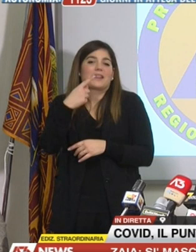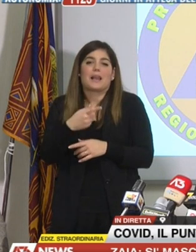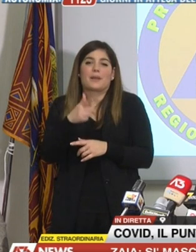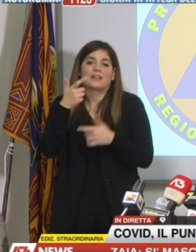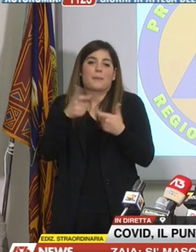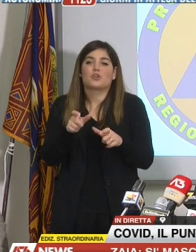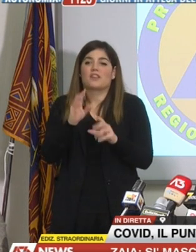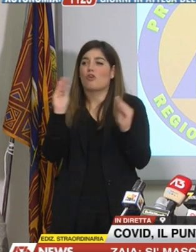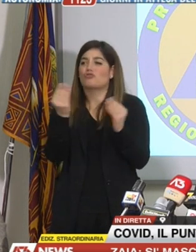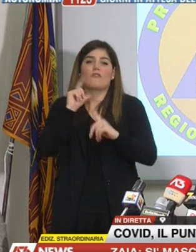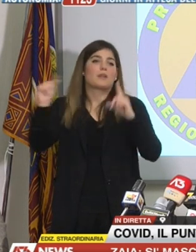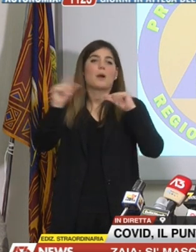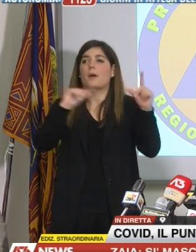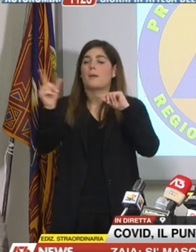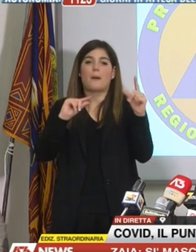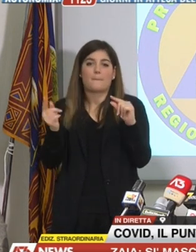dappertutto.